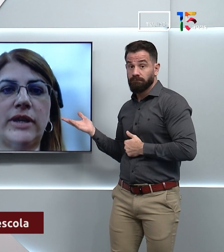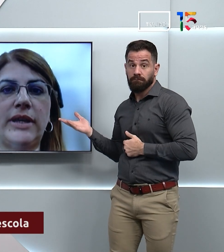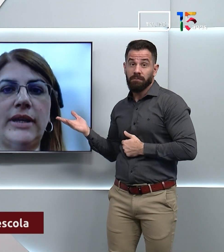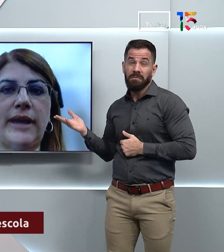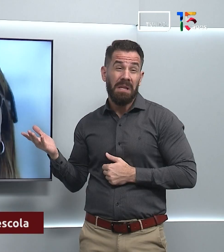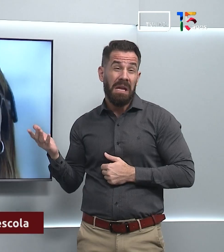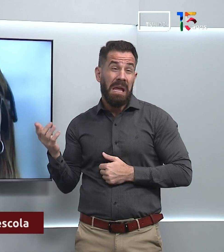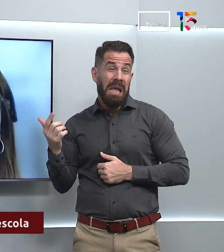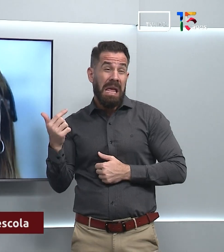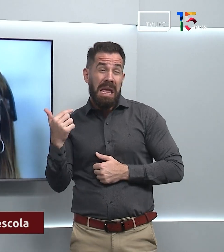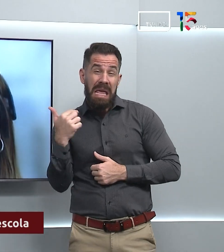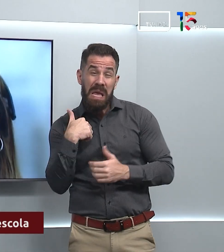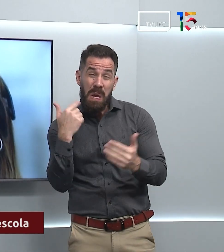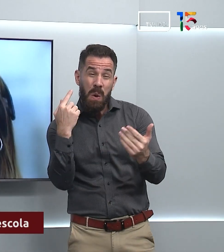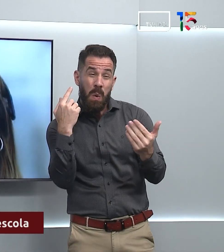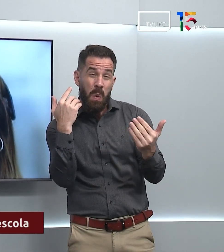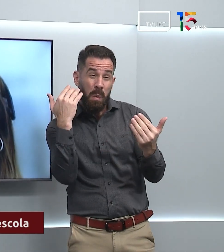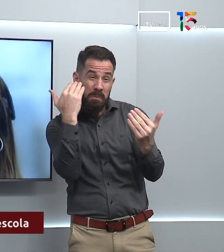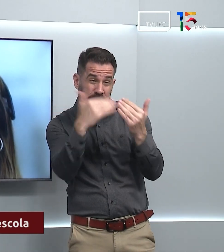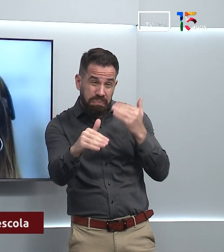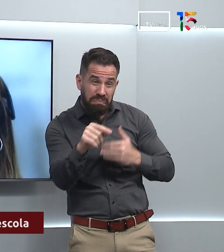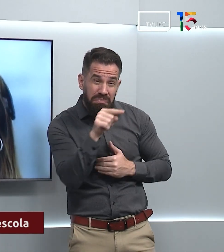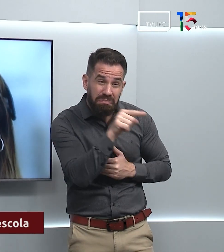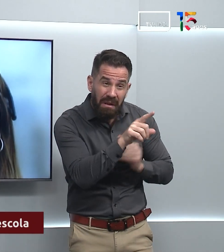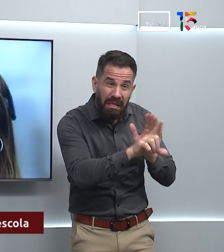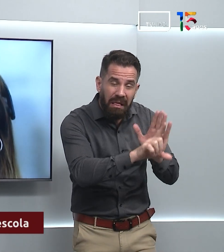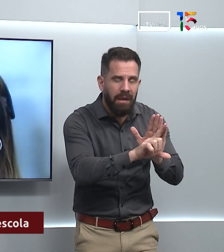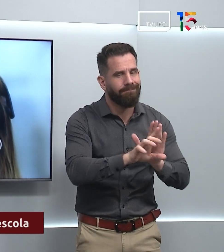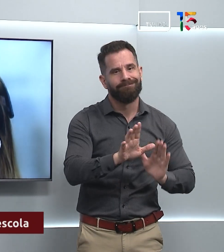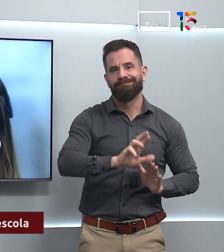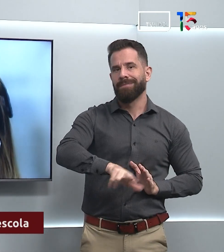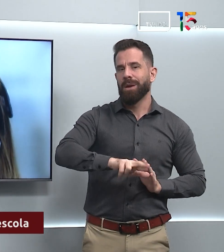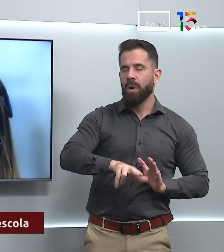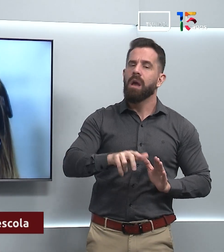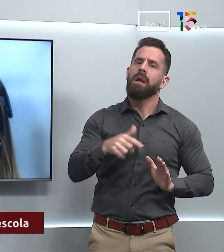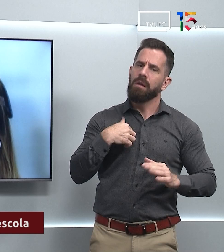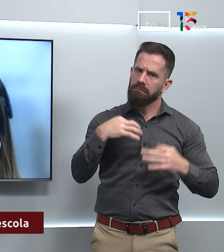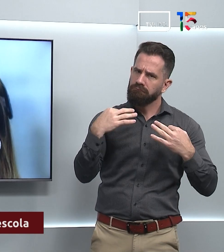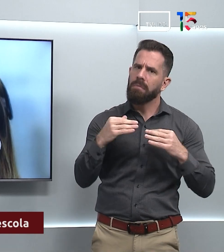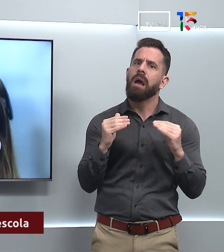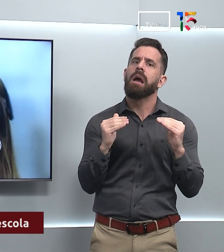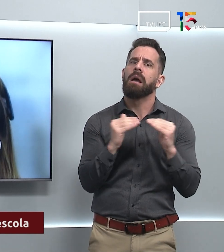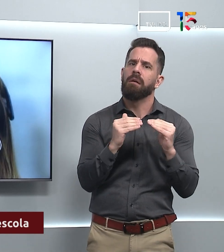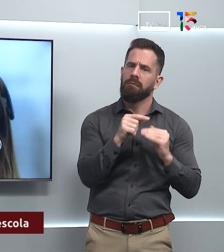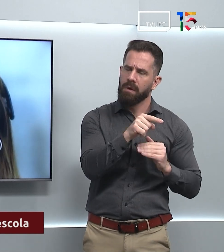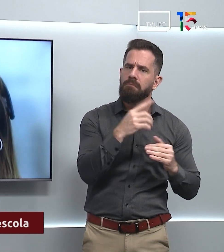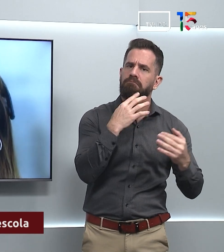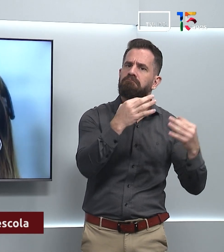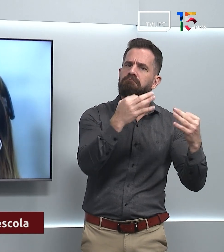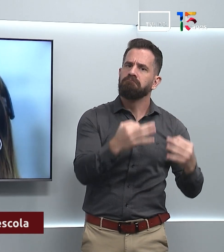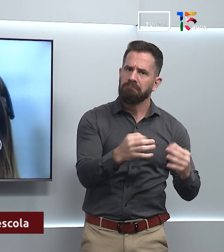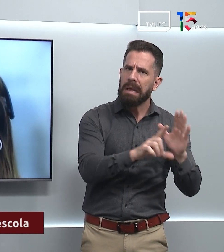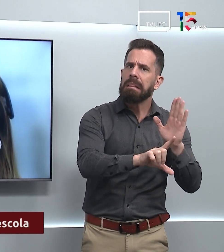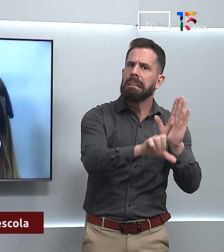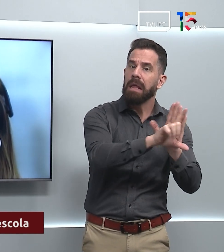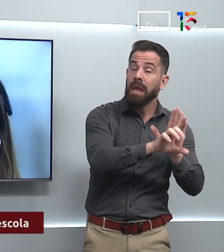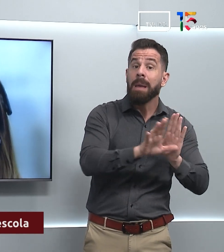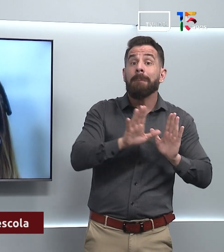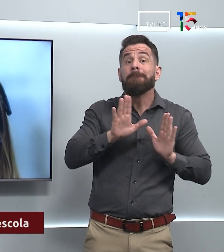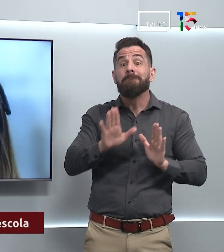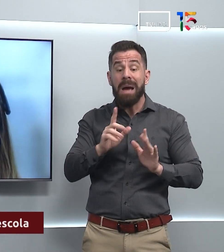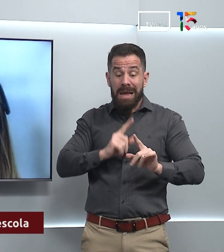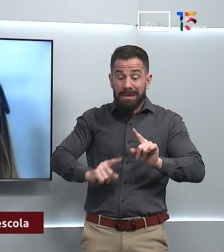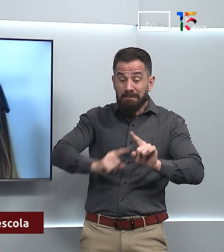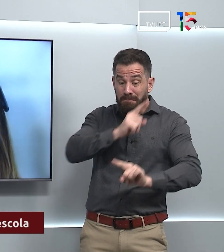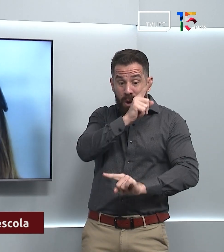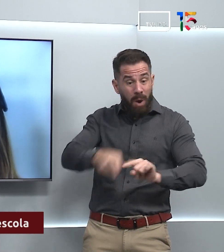acho que é acertada. A discussão que eu acho que precisa ser feita é que somente a proibição